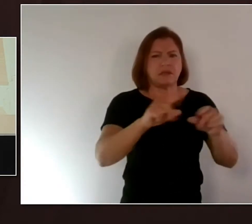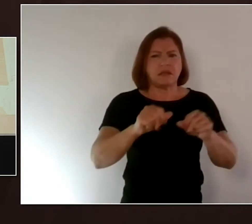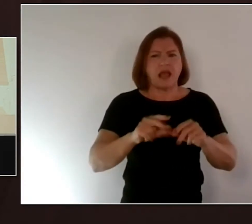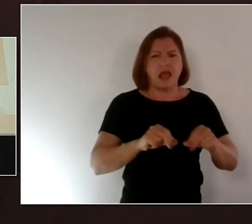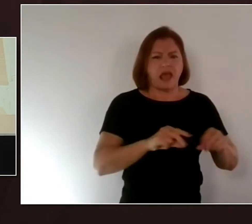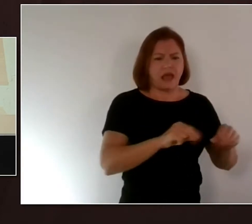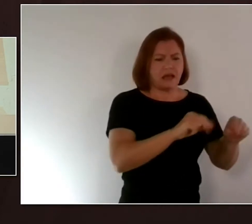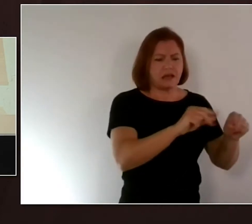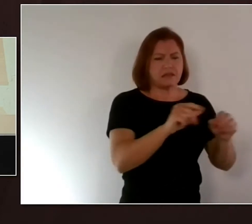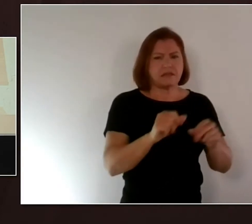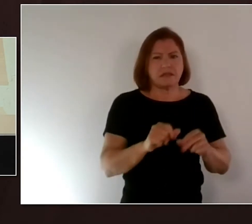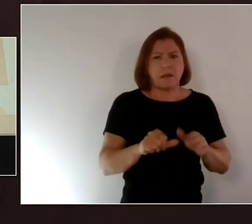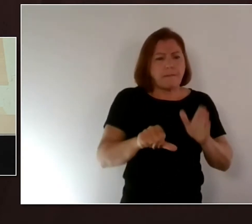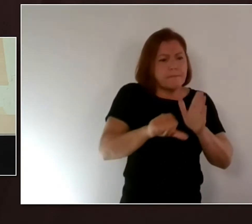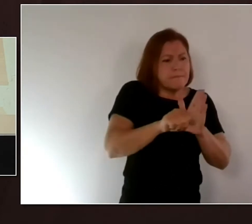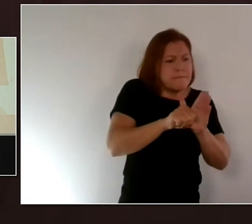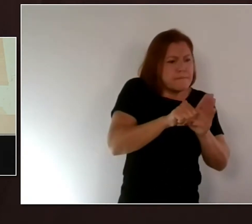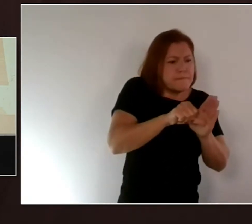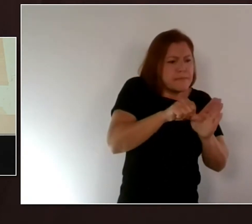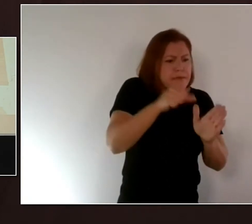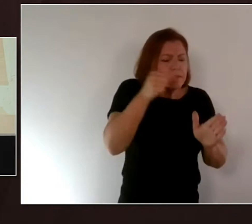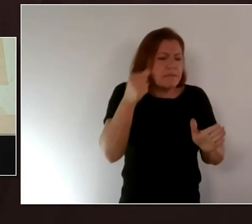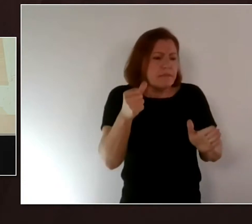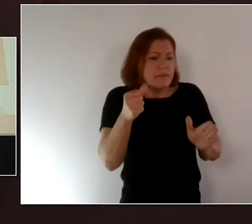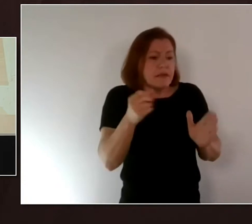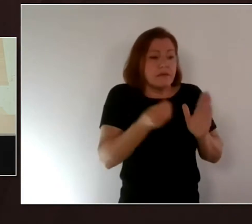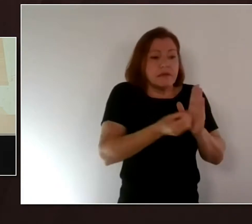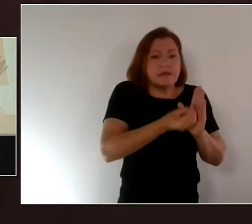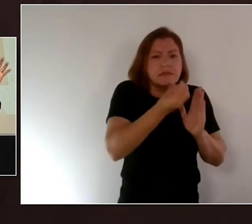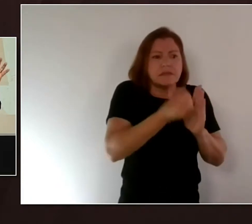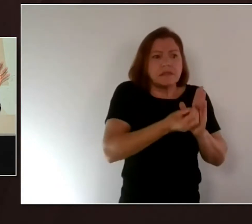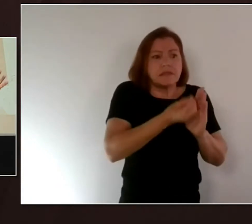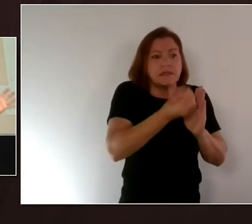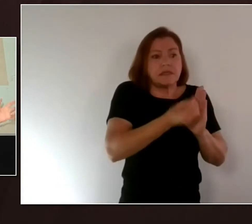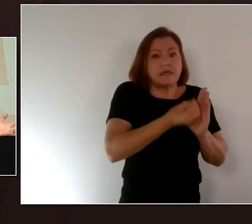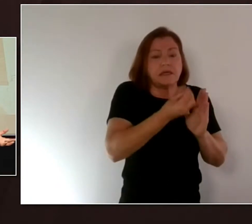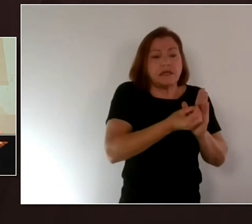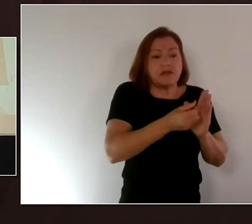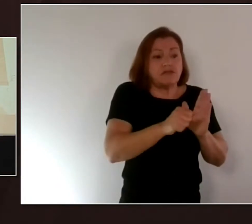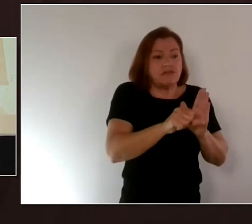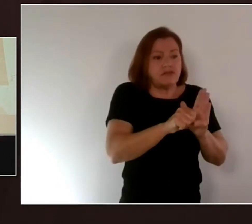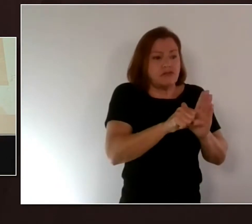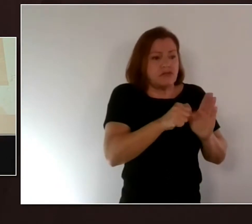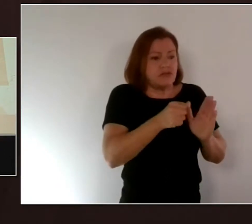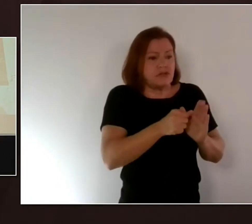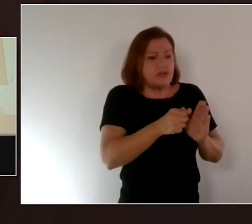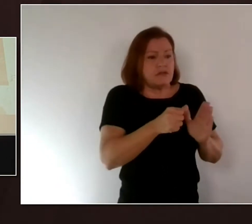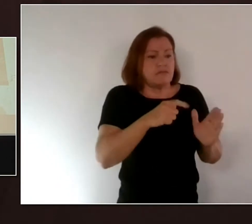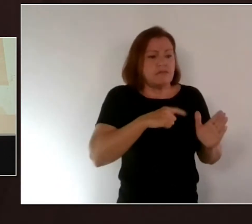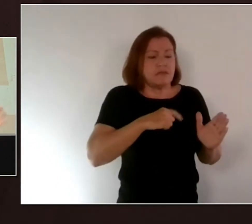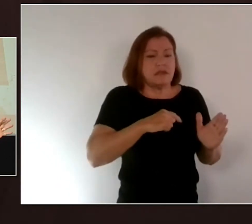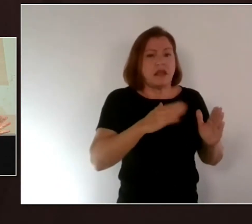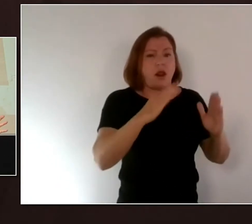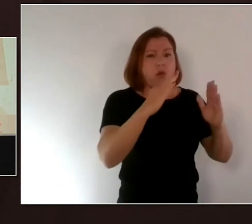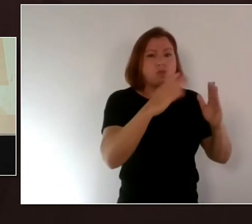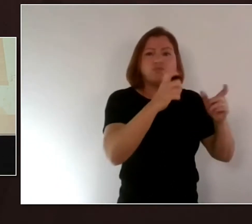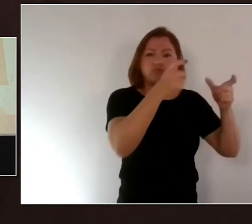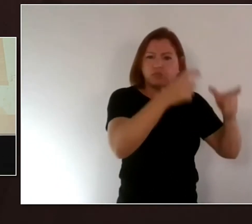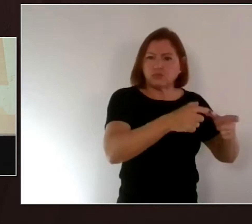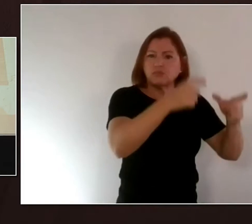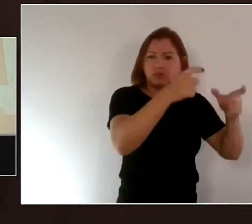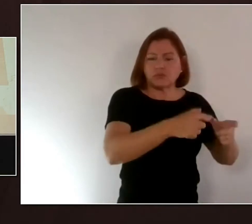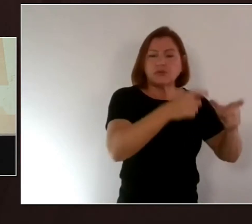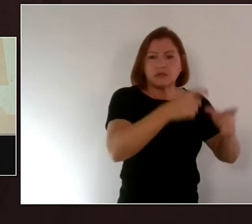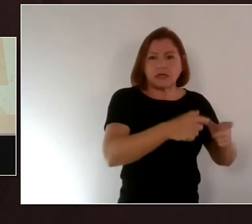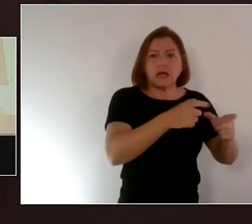primeira vez, as igrejas cristãs passaram a ter templos e possuir propriedades. Até então não tinha, tá? Não